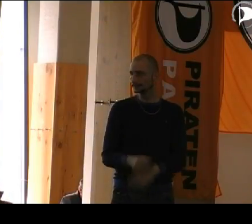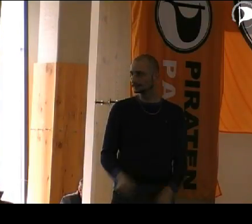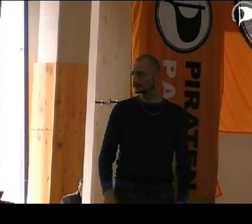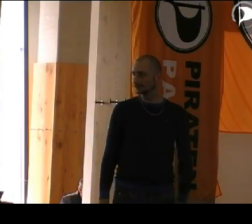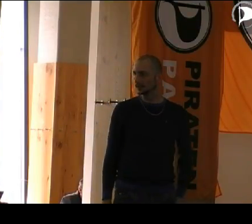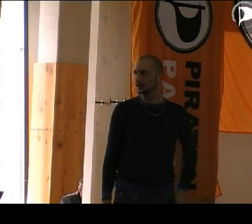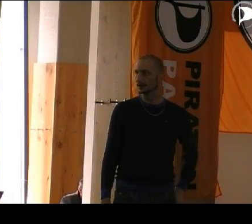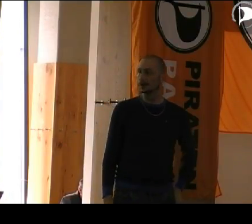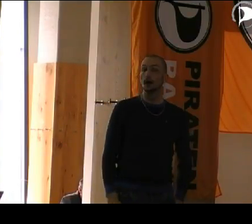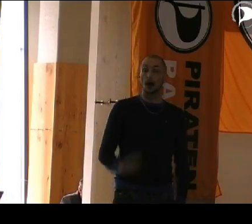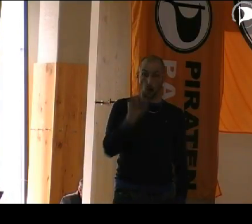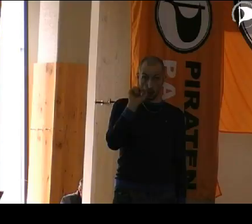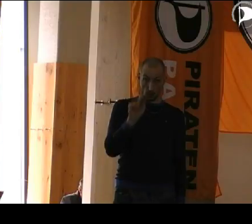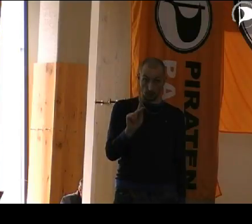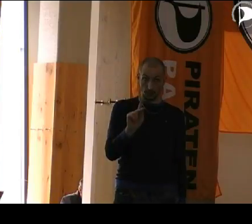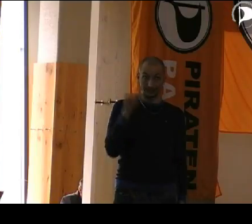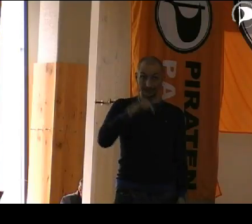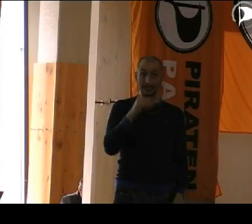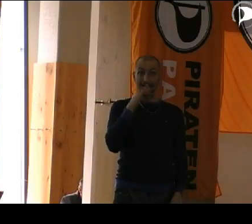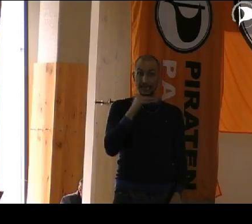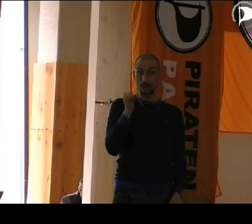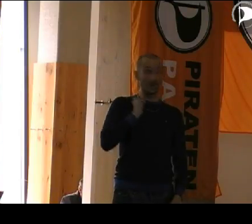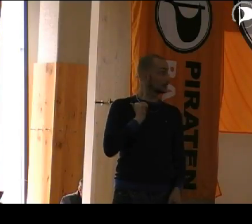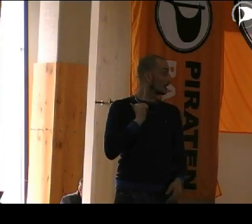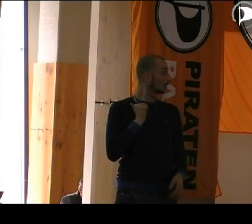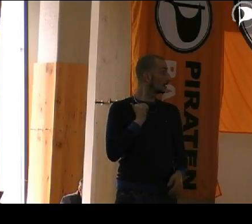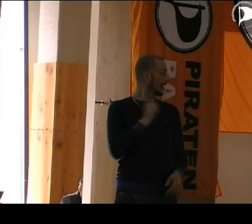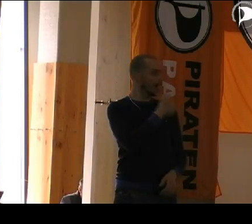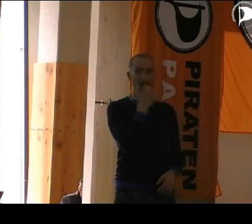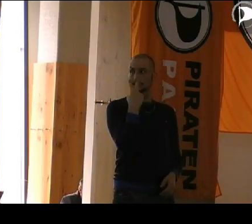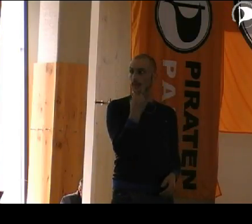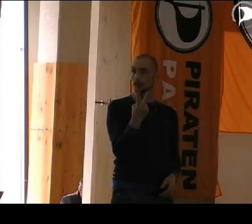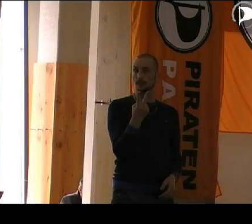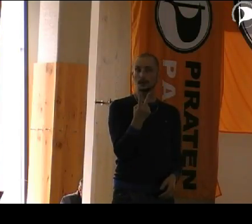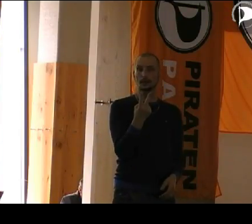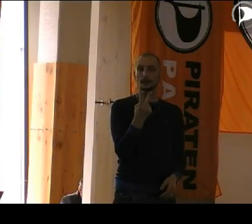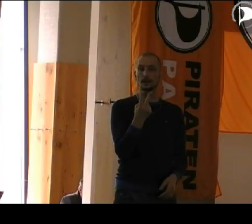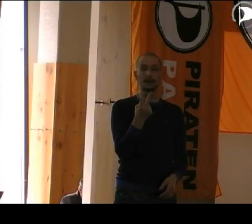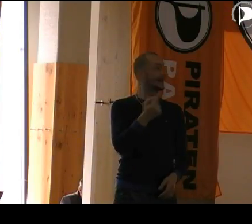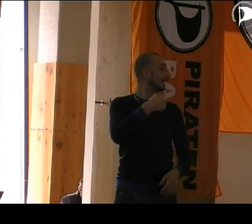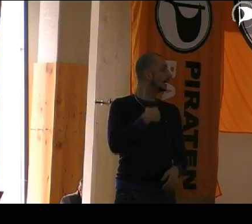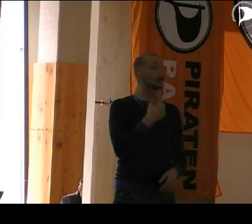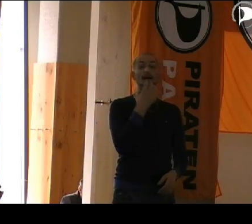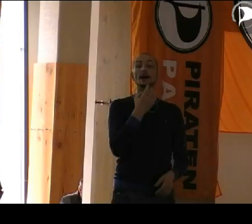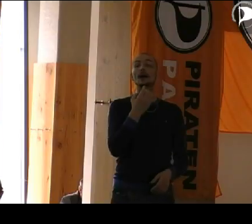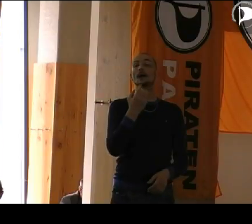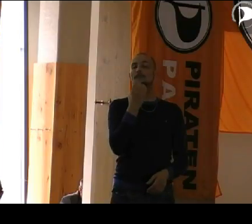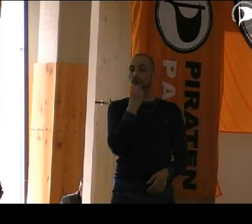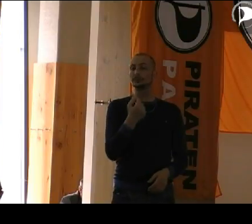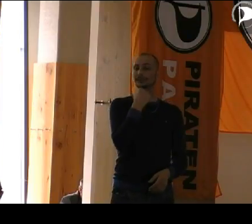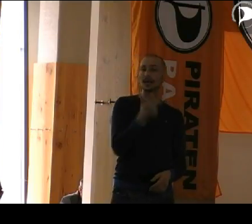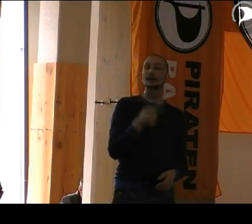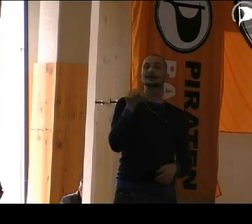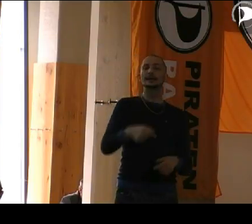okay der beiträge zu diesem antrag ist sie eine ich möchte an werten dass die betreuung von